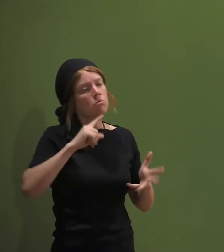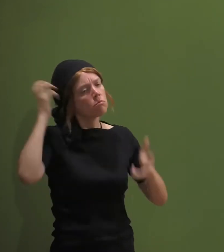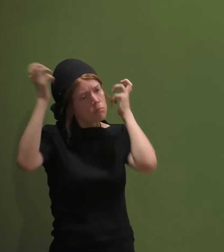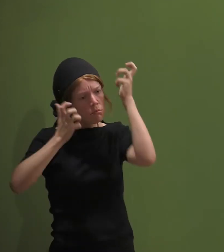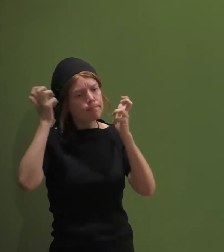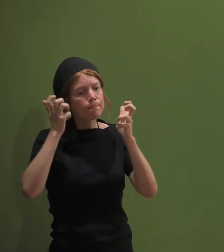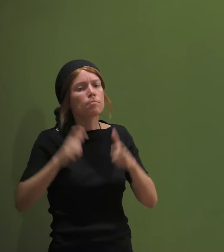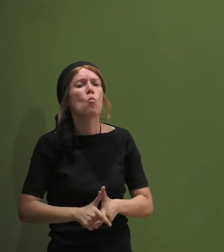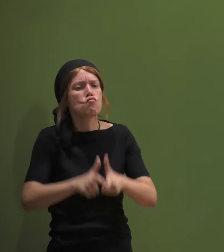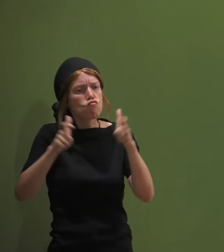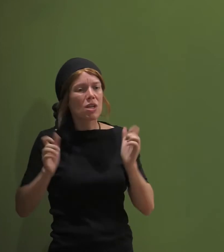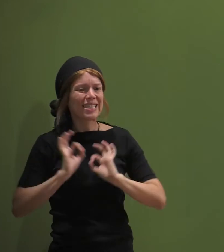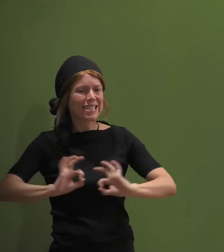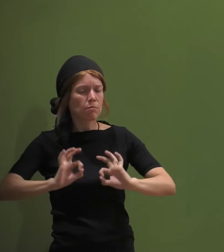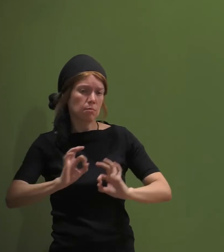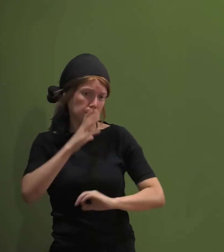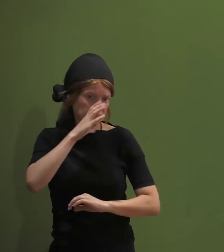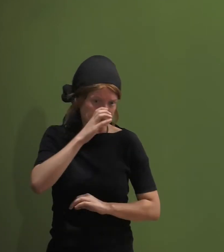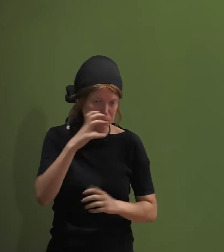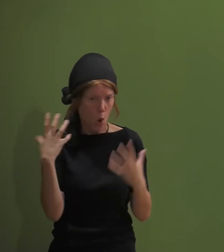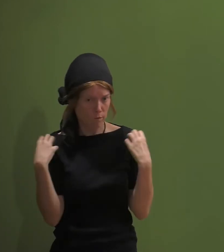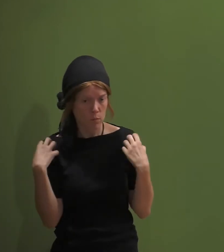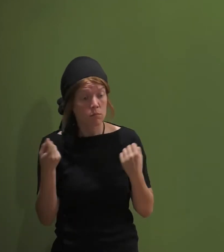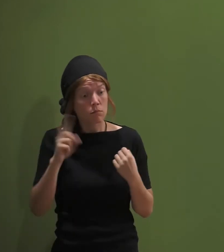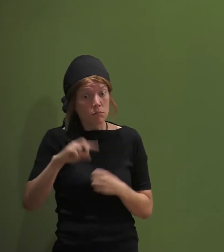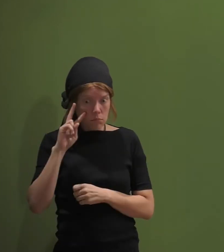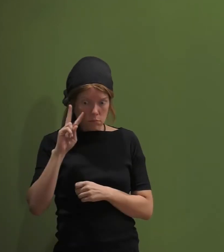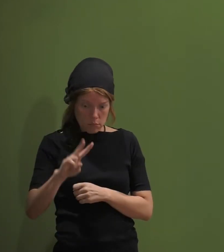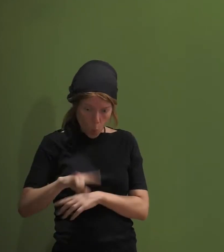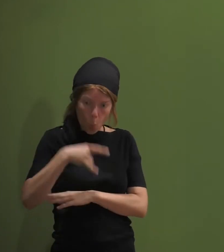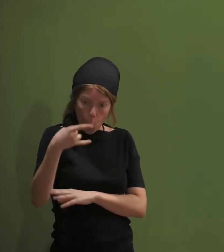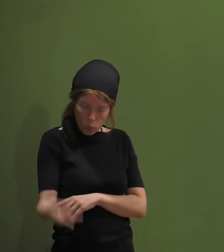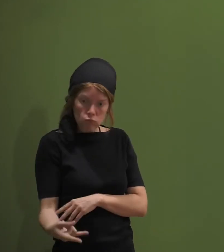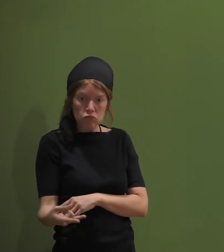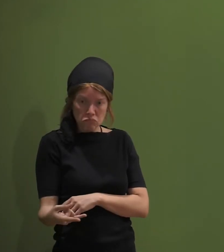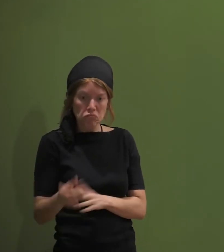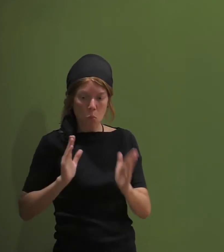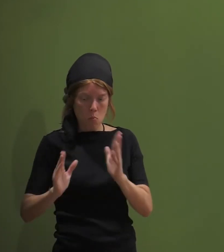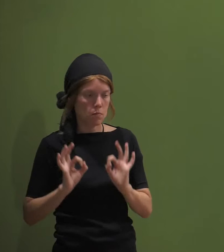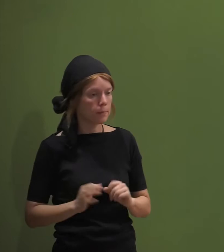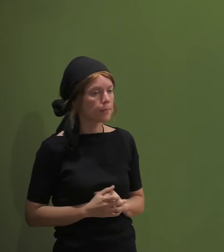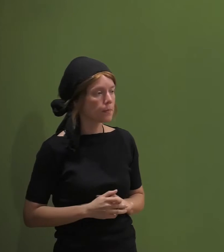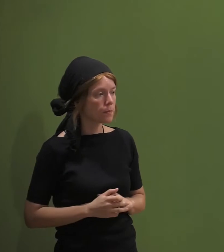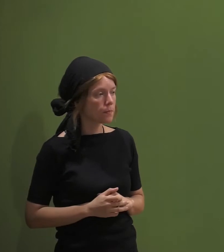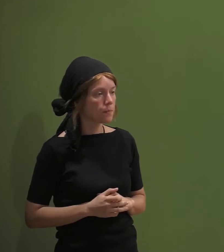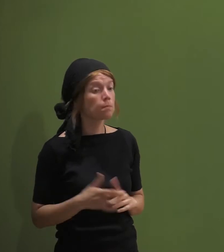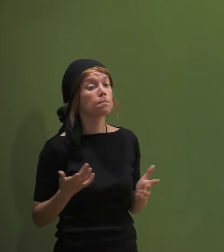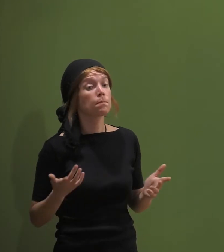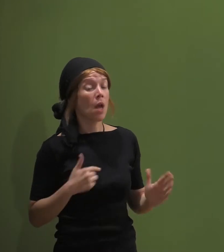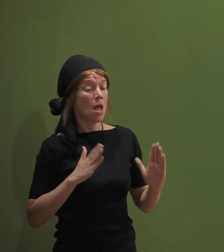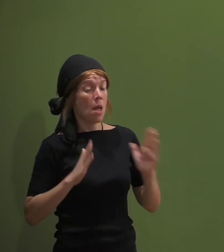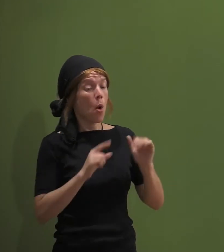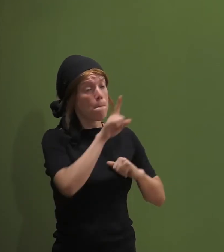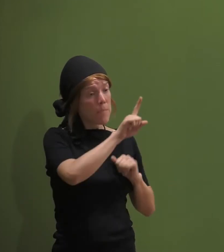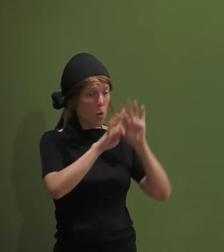también se incrementó, especialmente en porcino y ovino, que vieron duplicar sus efectivos en este periodo. Es finalmente en la década